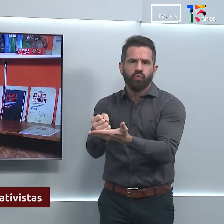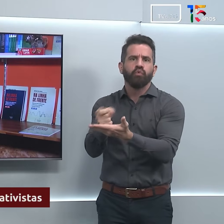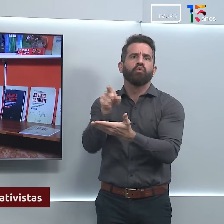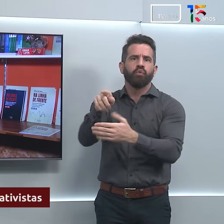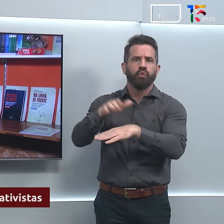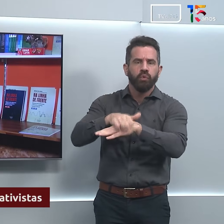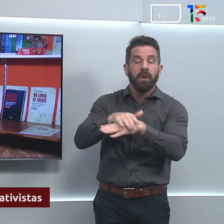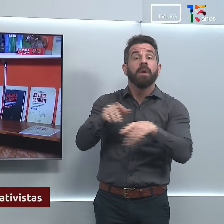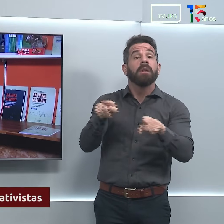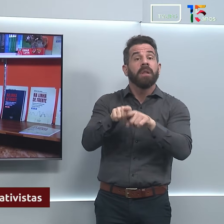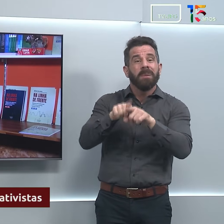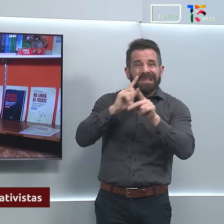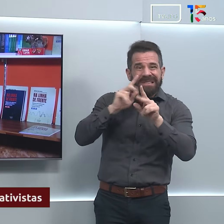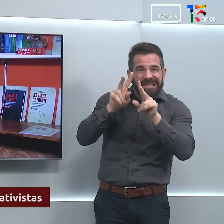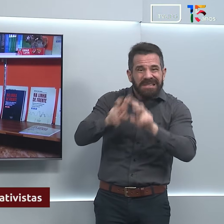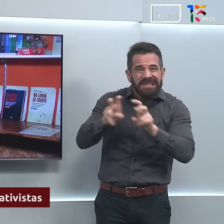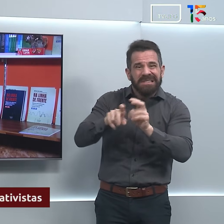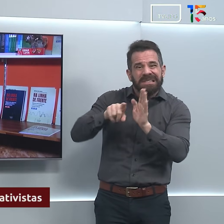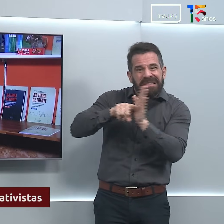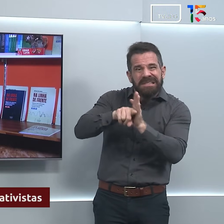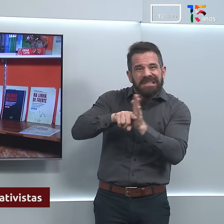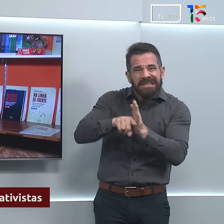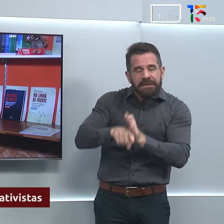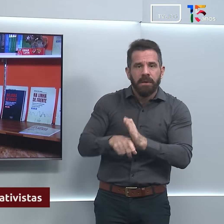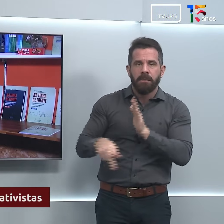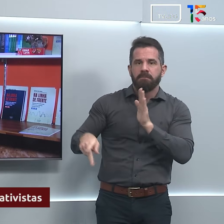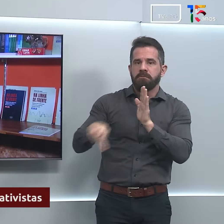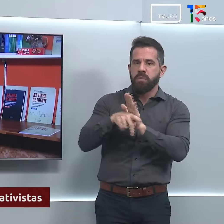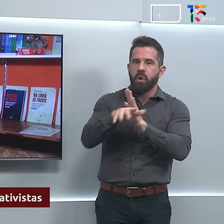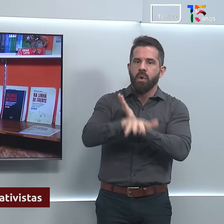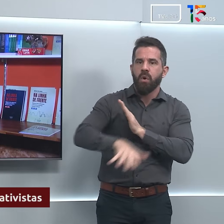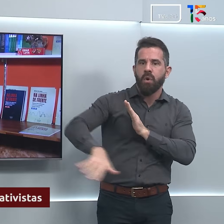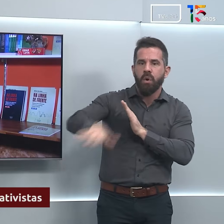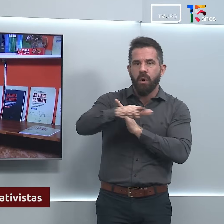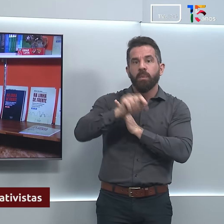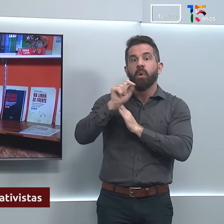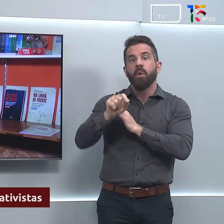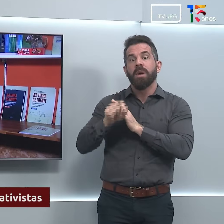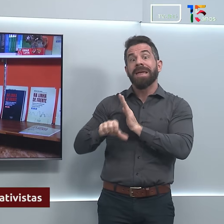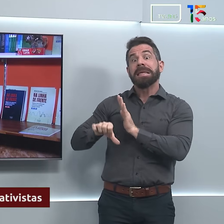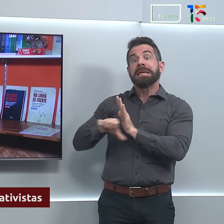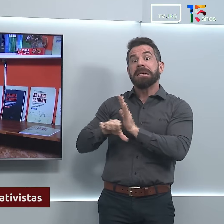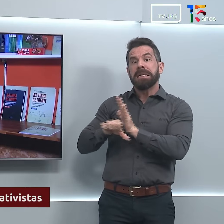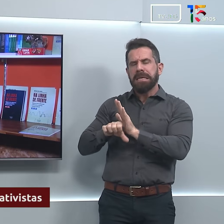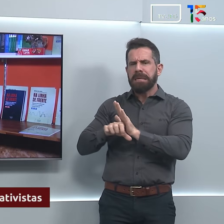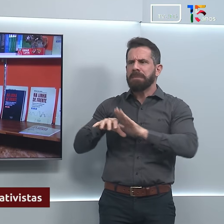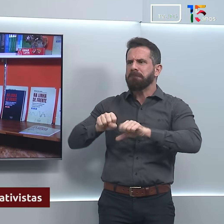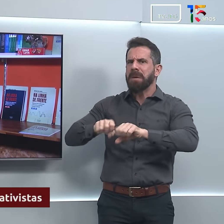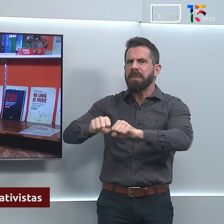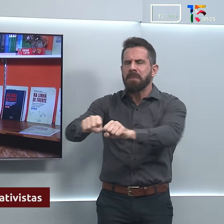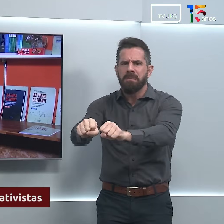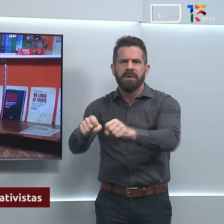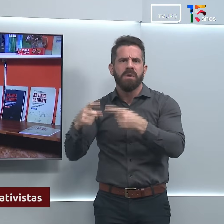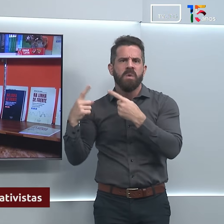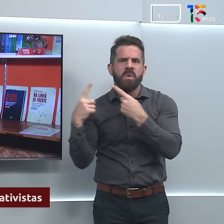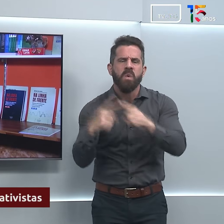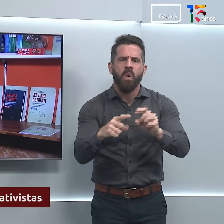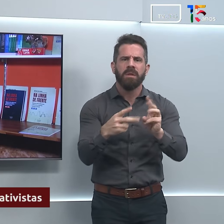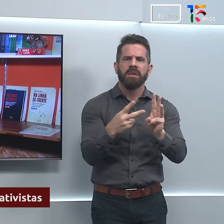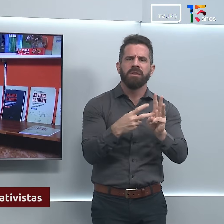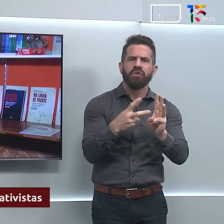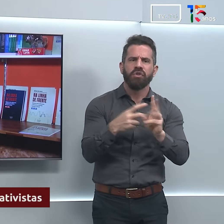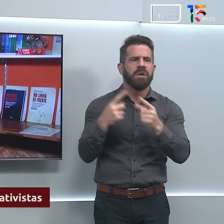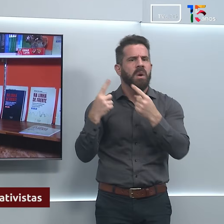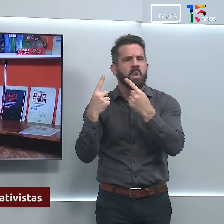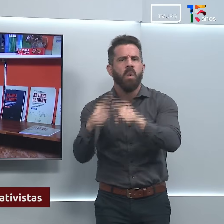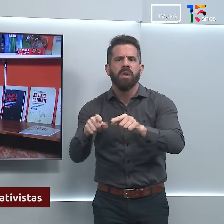aprofundar as investigações sobre a entrada do crime organizado nos territórios, atacando indígenas, atacando quilombolas, atacando